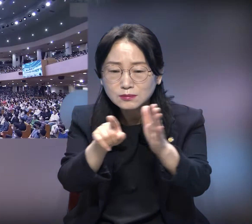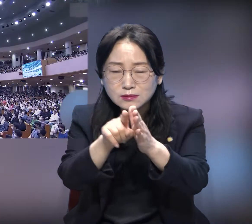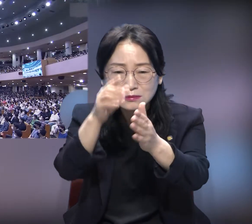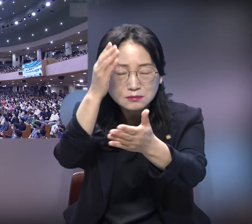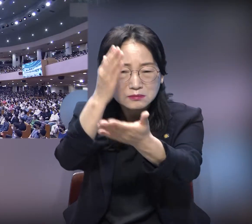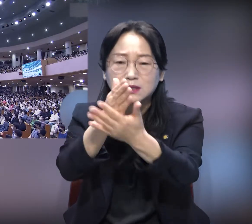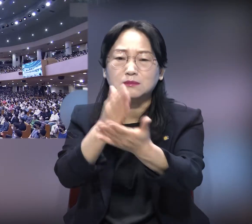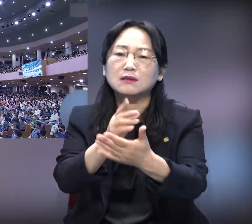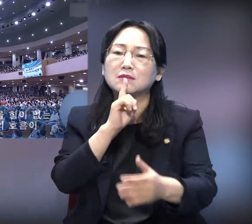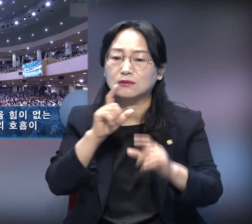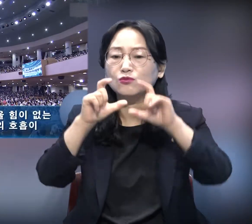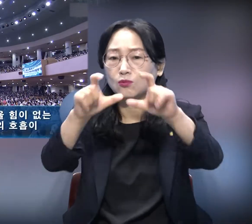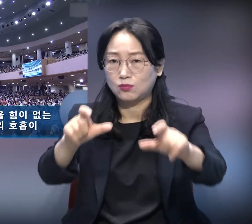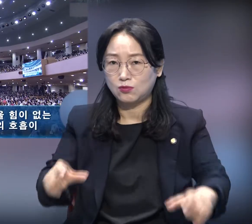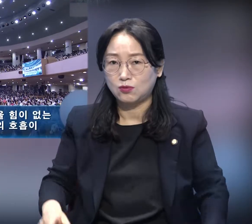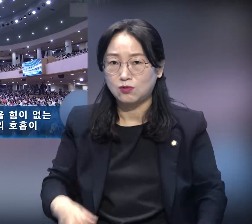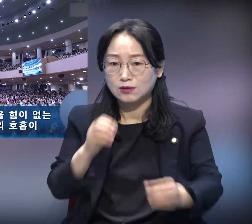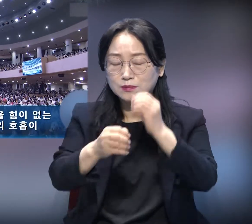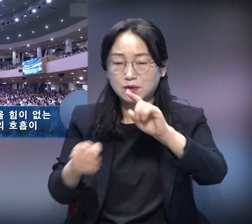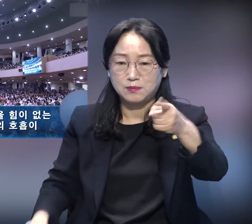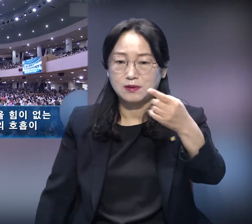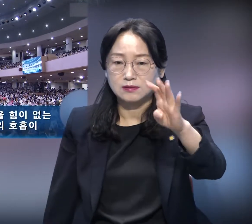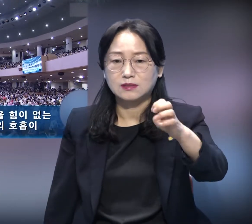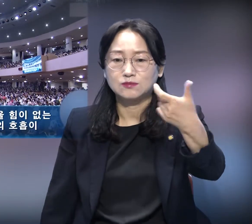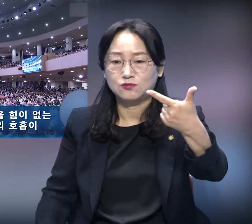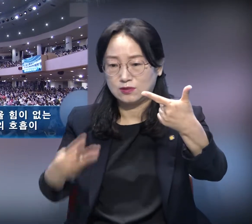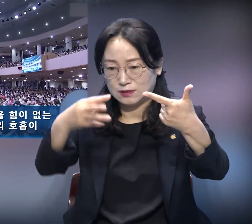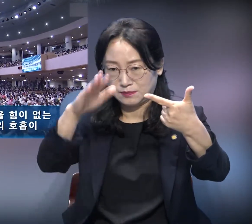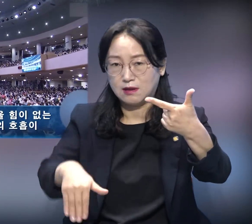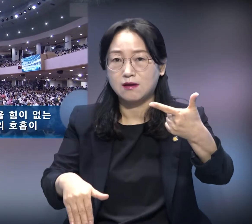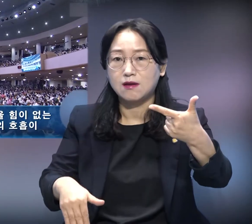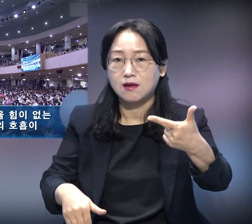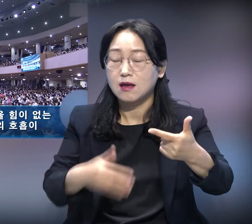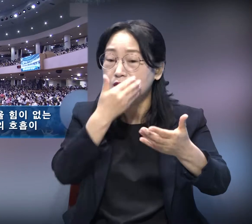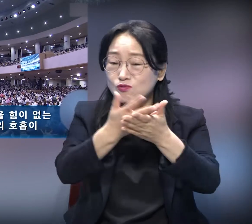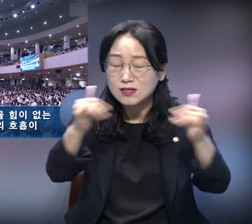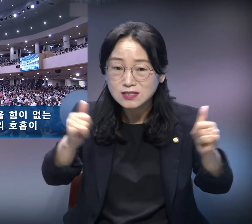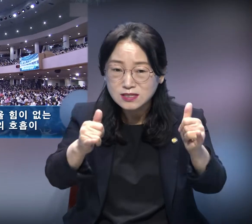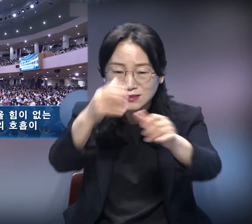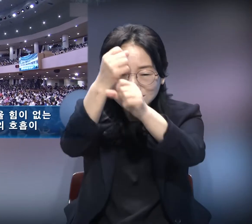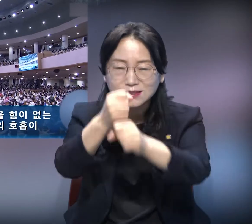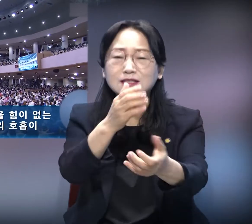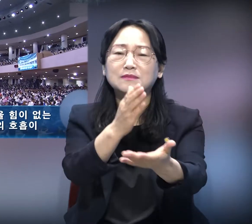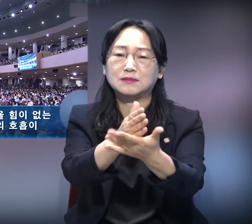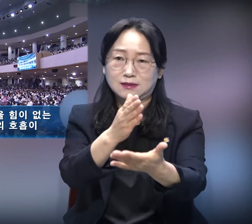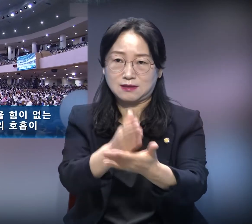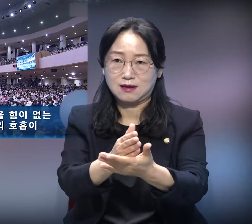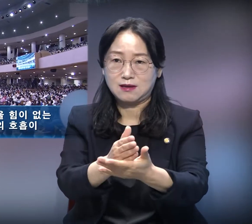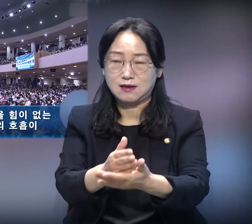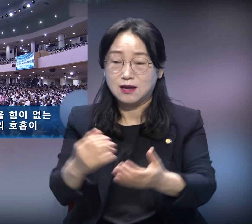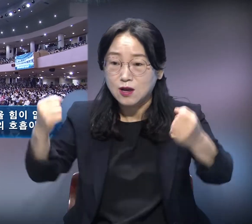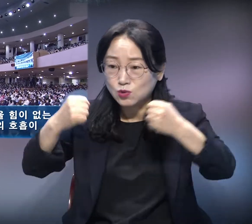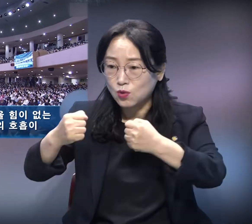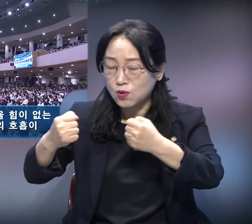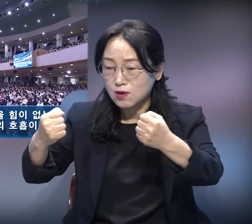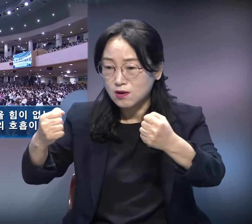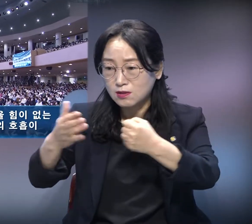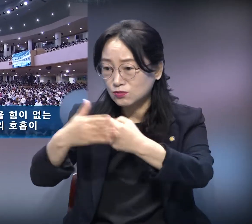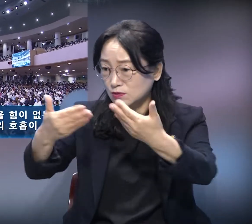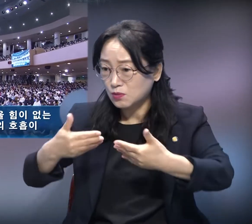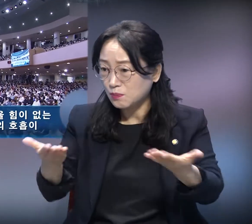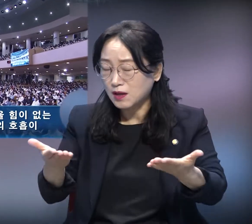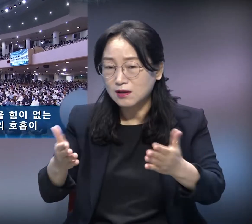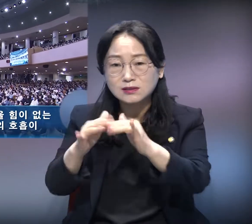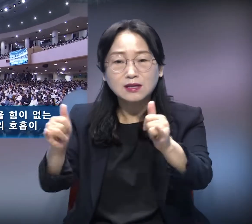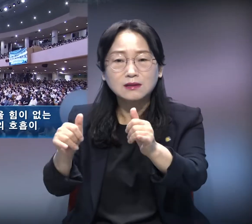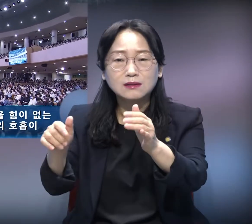있는 것입니다. 시편 146편 3절 4절입니다. 귀인들을 의지하지 말며 도림이 없는 인생도